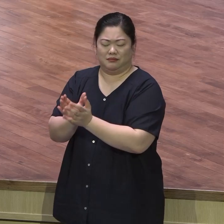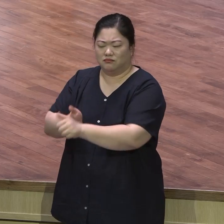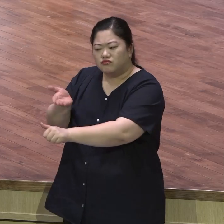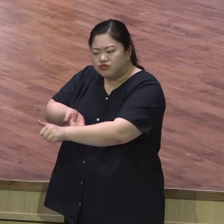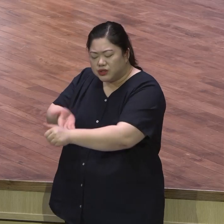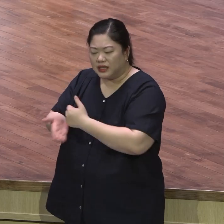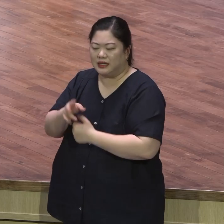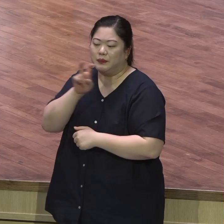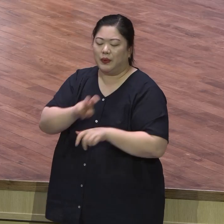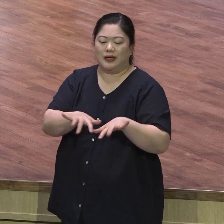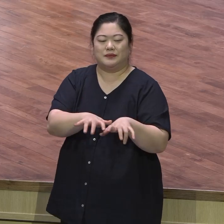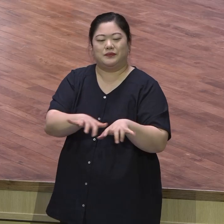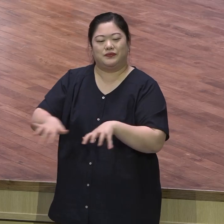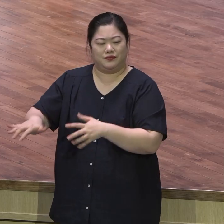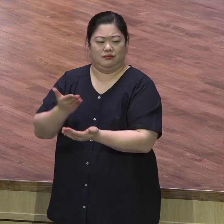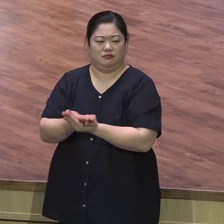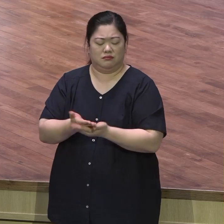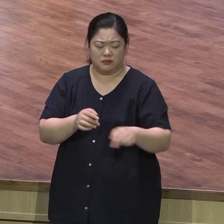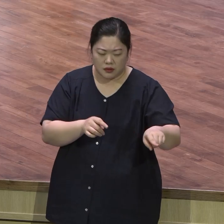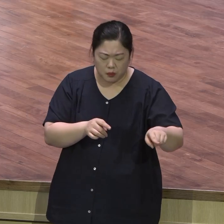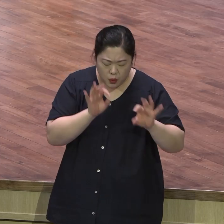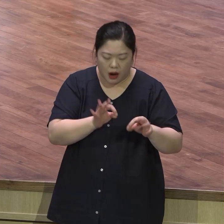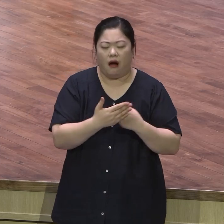예배의 이 은혜를 입은 사람이라.